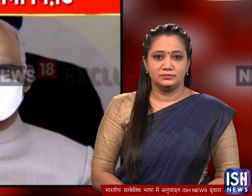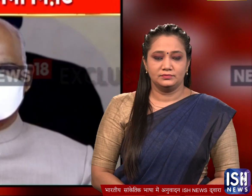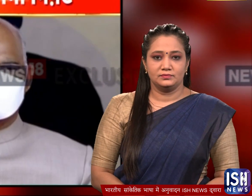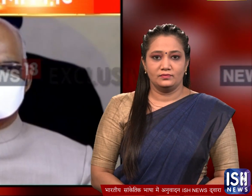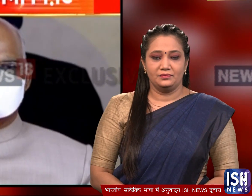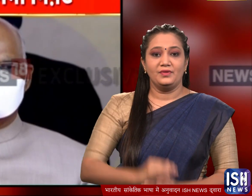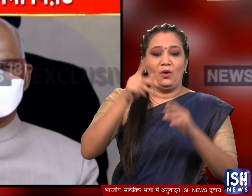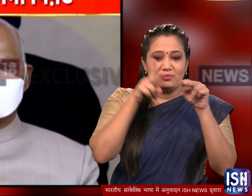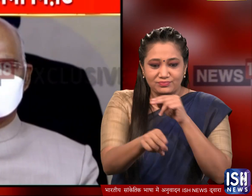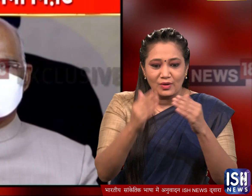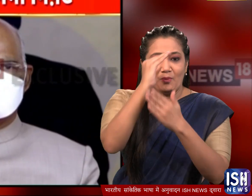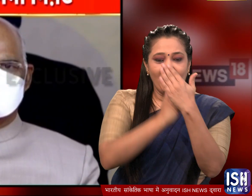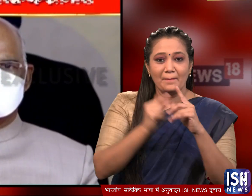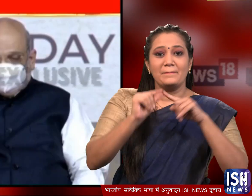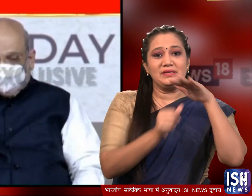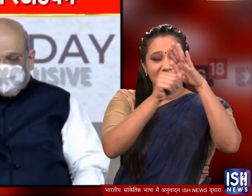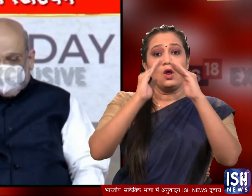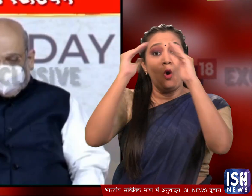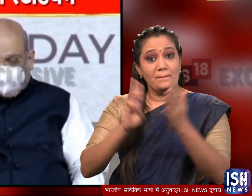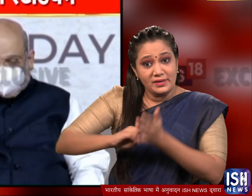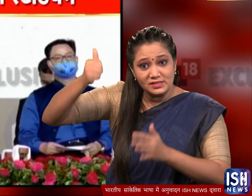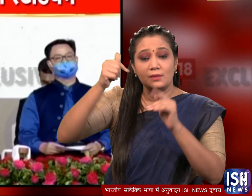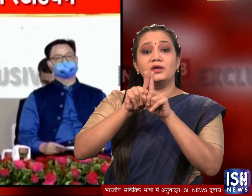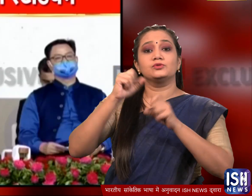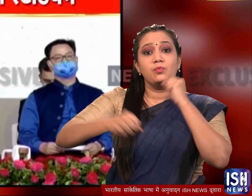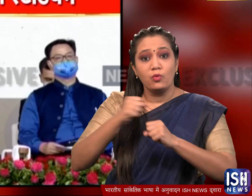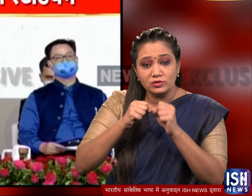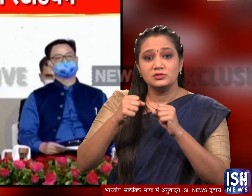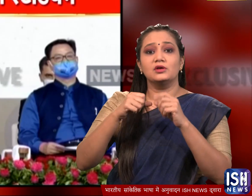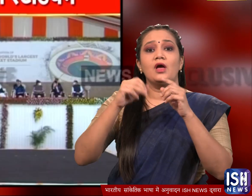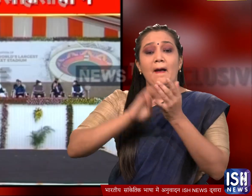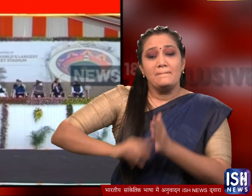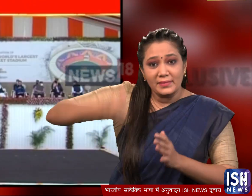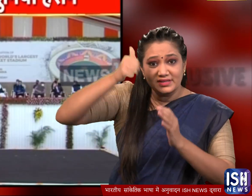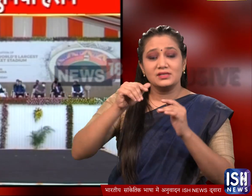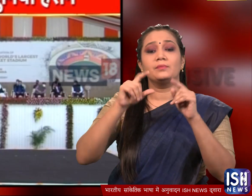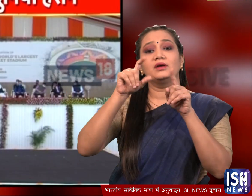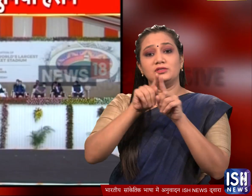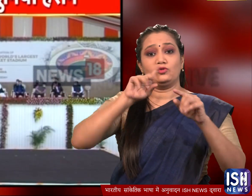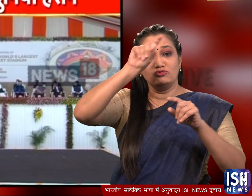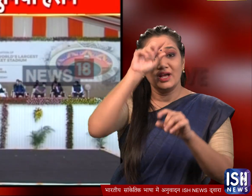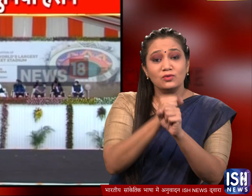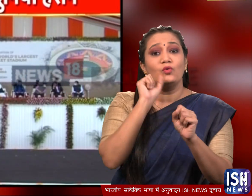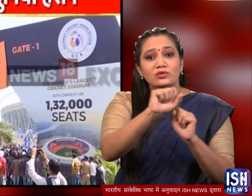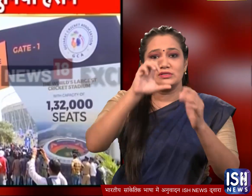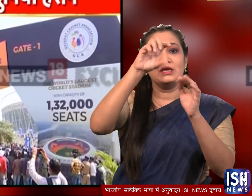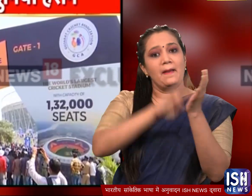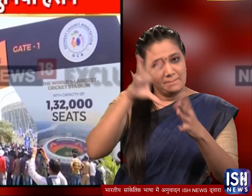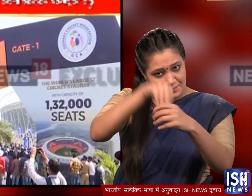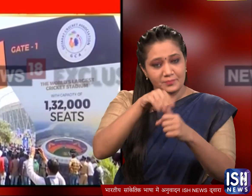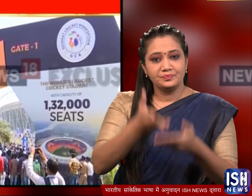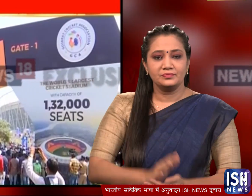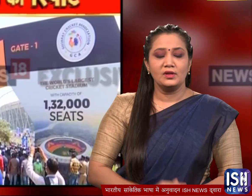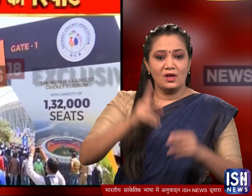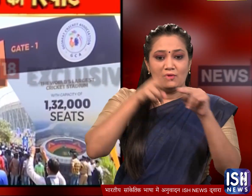है। उद्घाटन के कार्यक्रम में राष्ट्रपति और गृह मंत्री के अलावा खेल मंत्री किरेन रिजिजू और गुजरात के मुख्यमंत्री भी मौजूद रहे। दूसरी